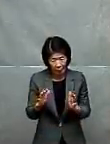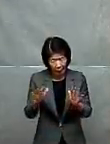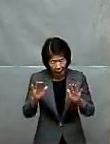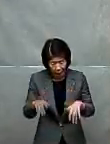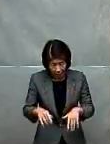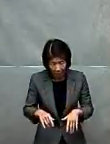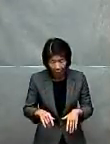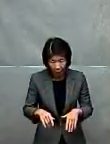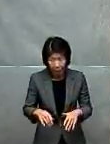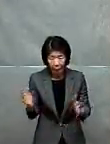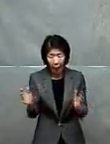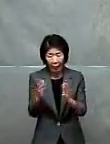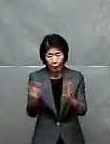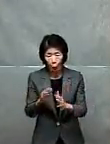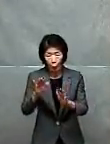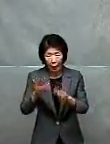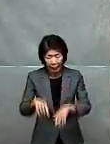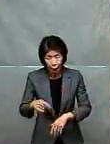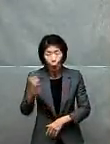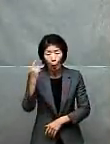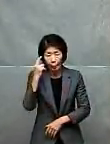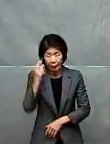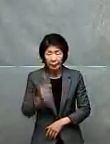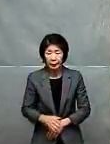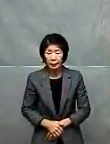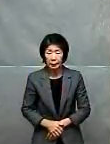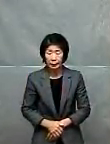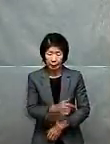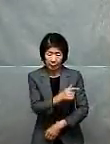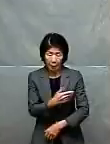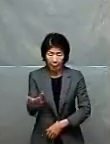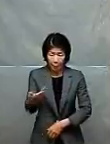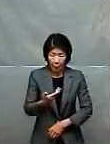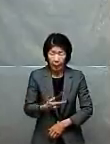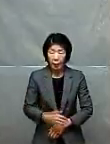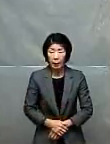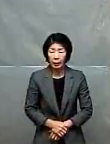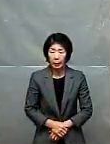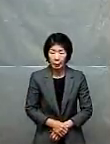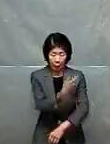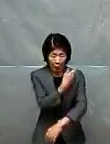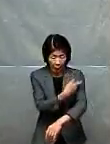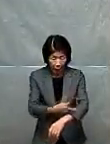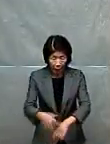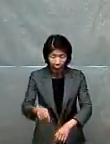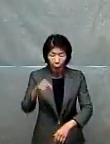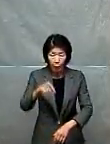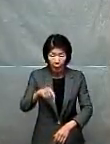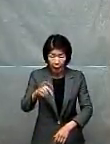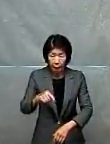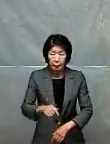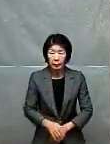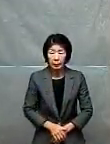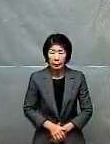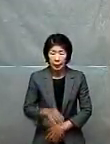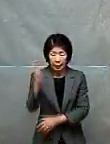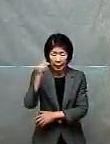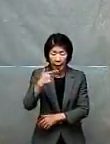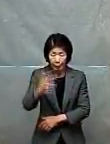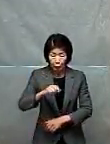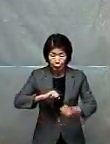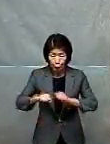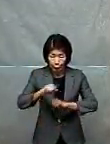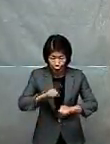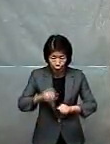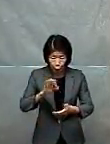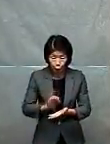ふうに思います。はい、 わかりました。でそういう流れの中で大臣的には政務活動費 の不